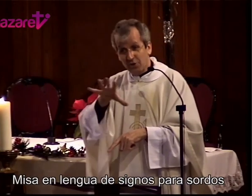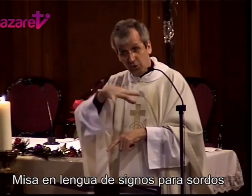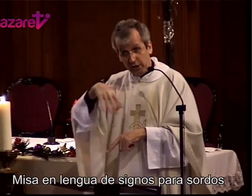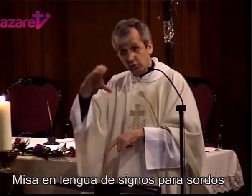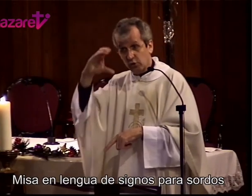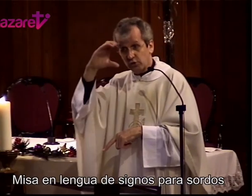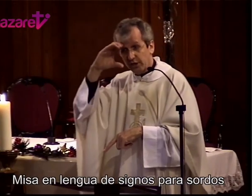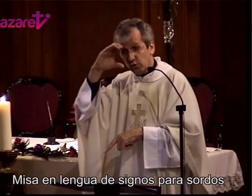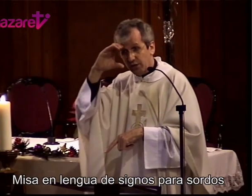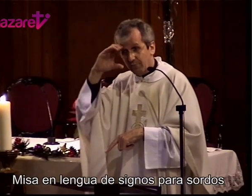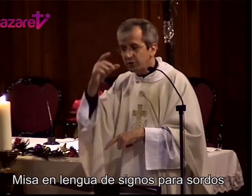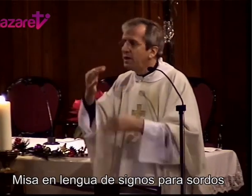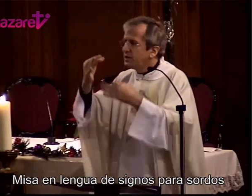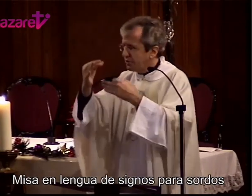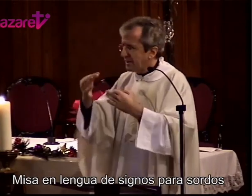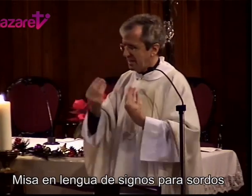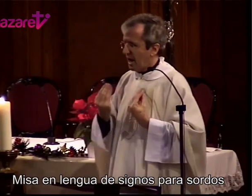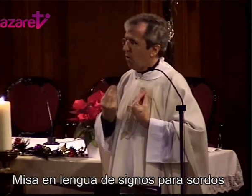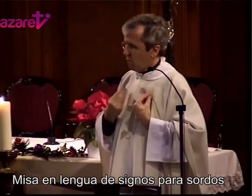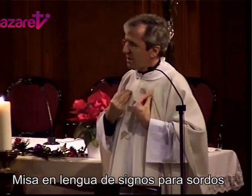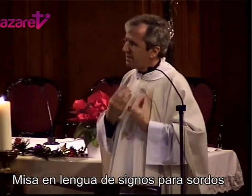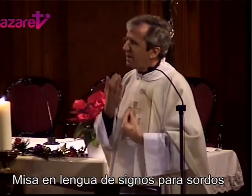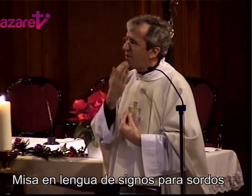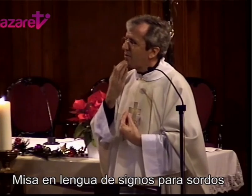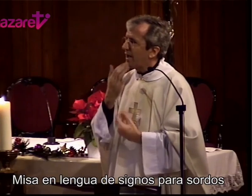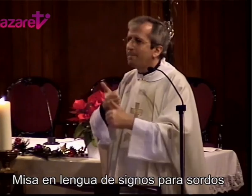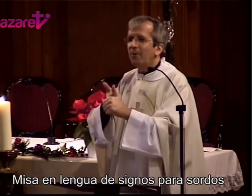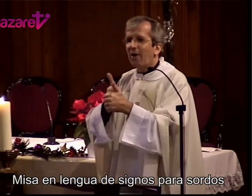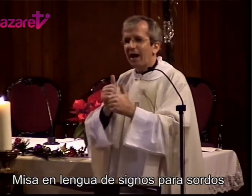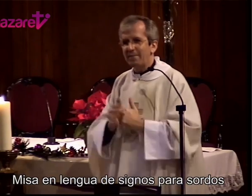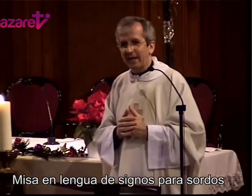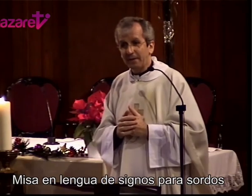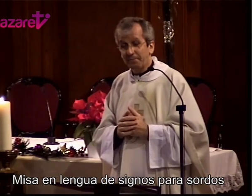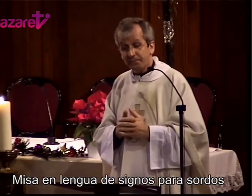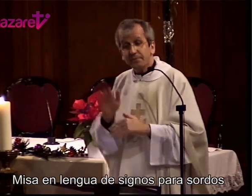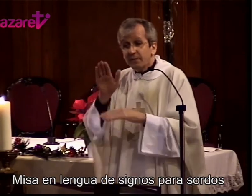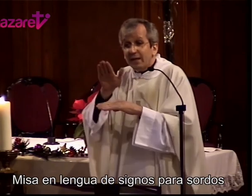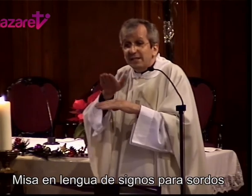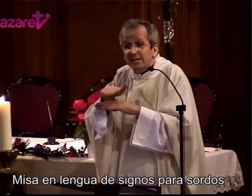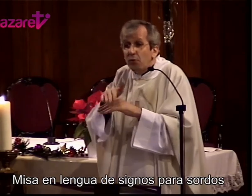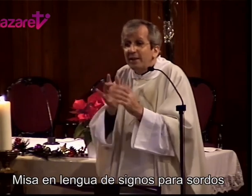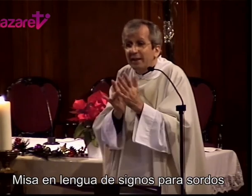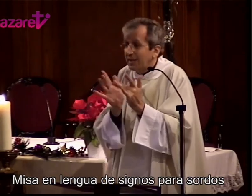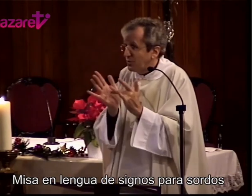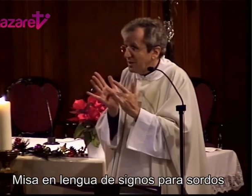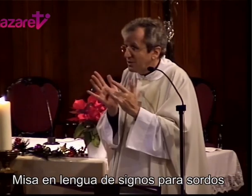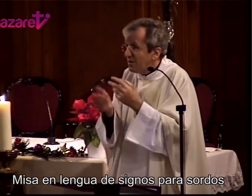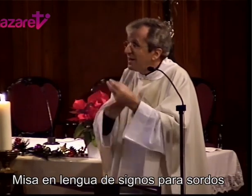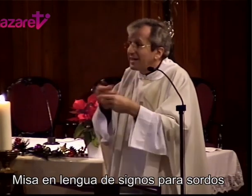que nosotros escuchamos, sino que sea una vida, un ejemplo a imitar. Es esa humildad de Jesucristo que se